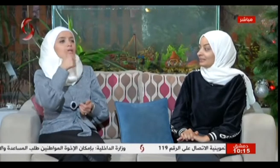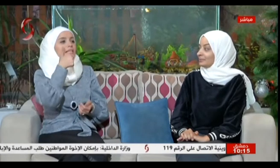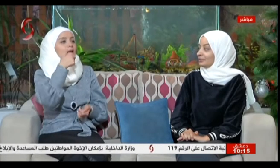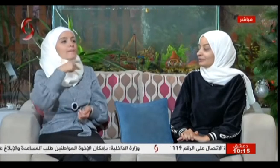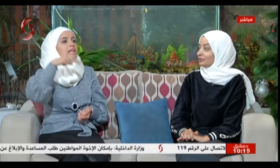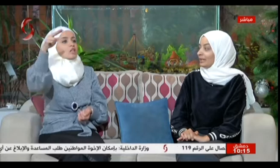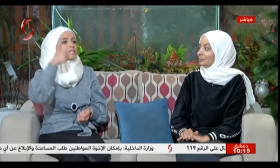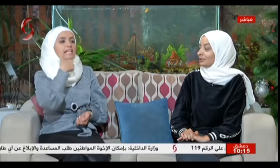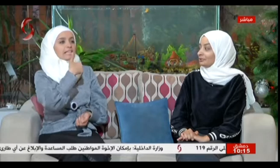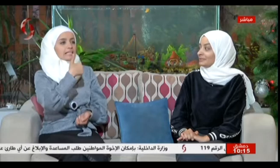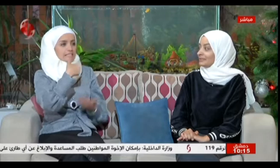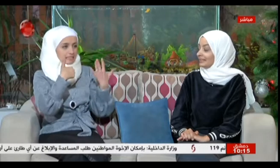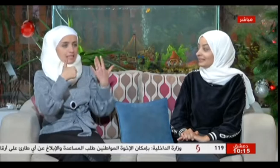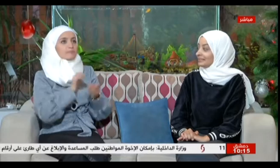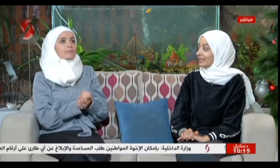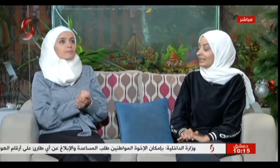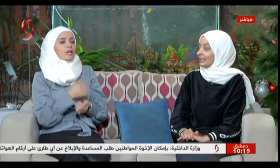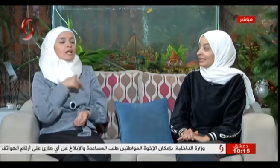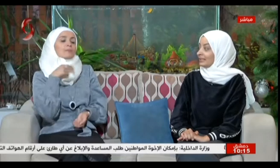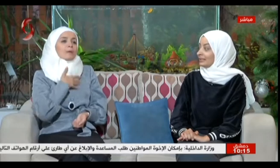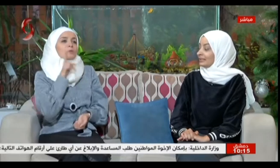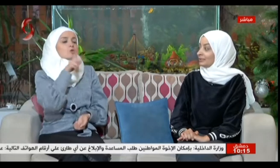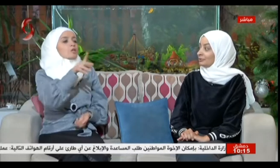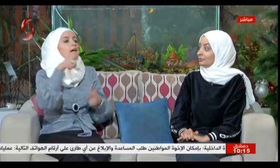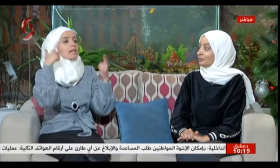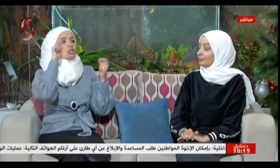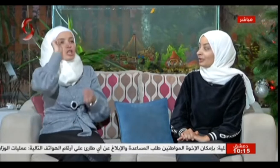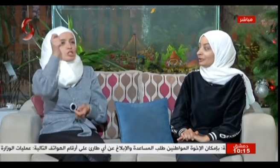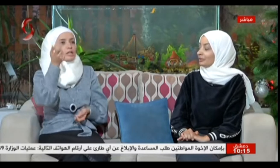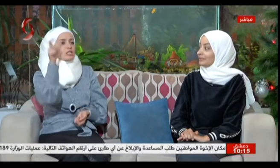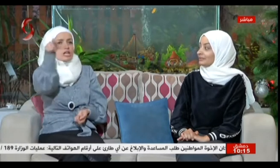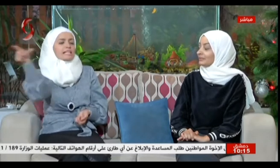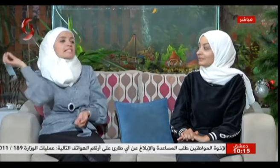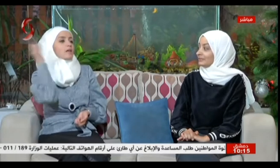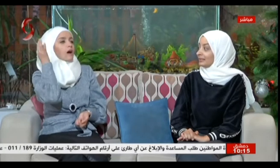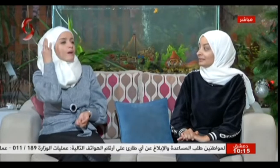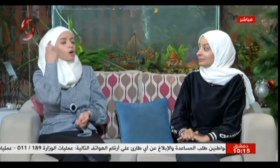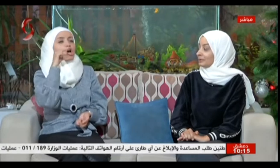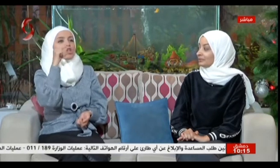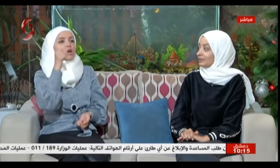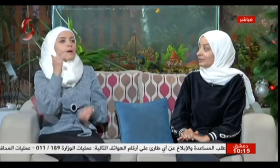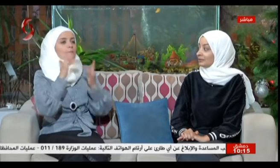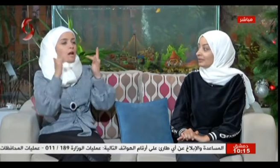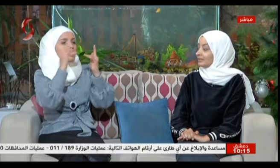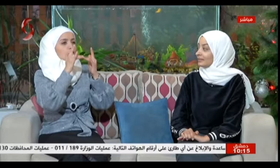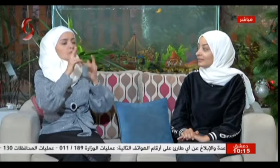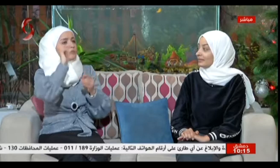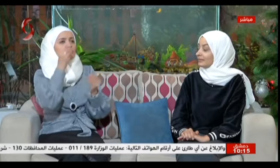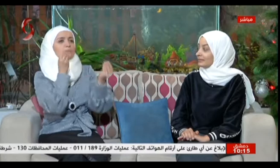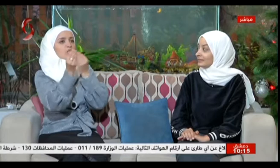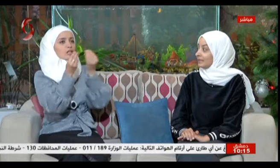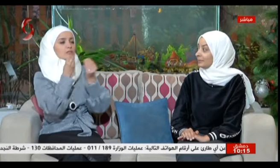كنا نمشي نفوت على المدرج السادس نشوف مناقشات رسالات الماجستير